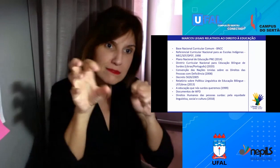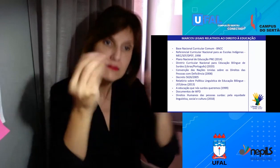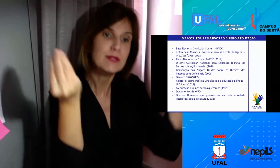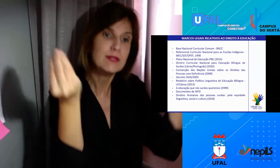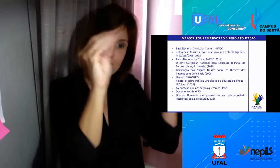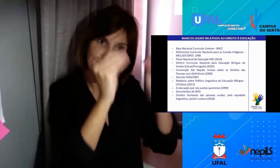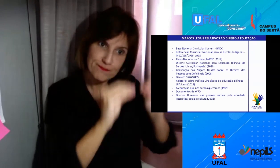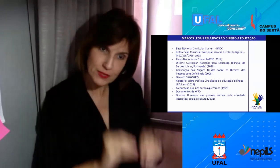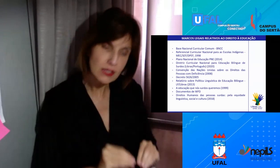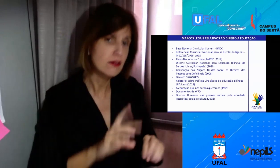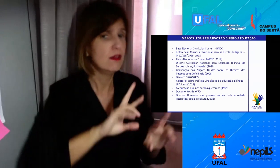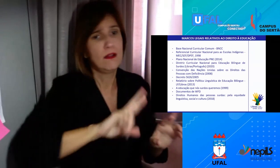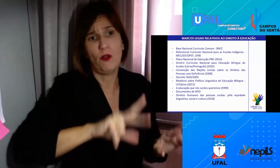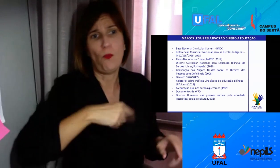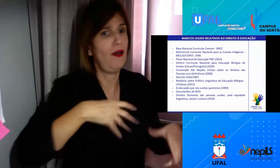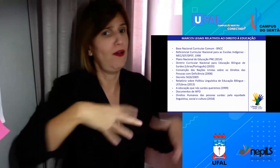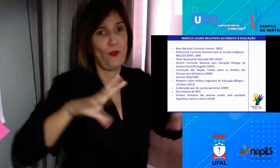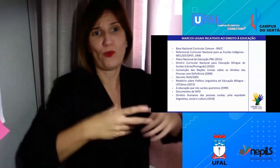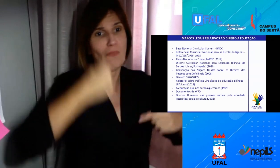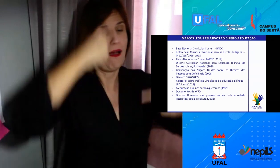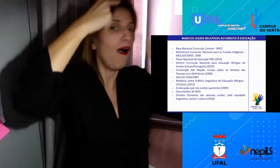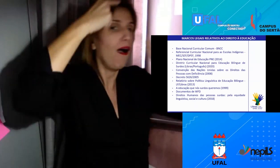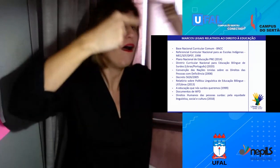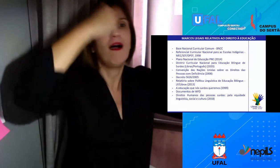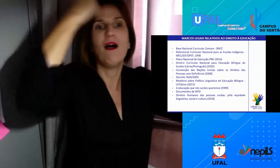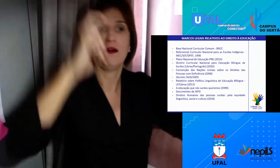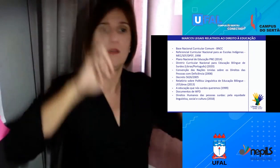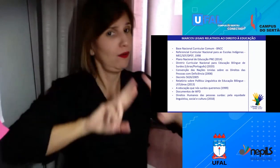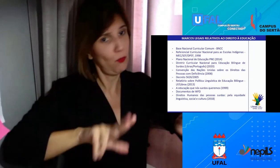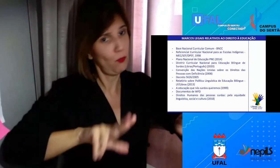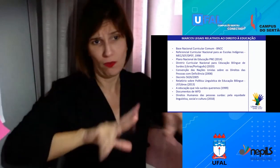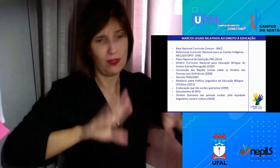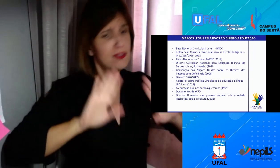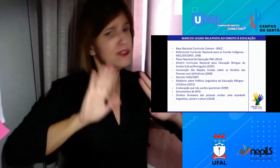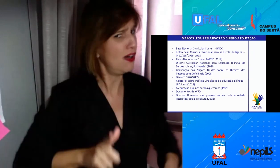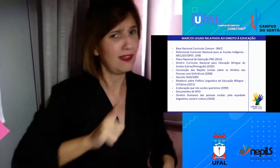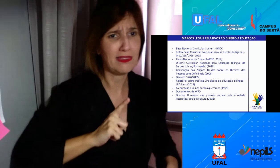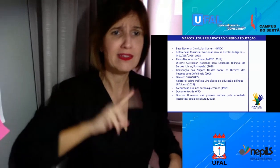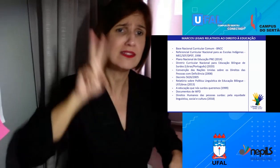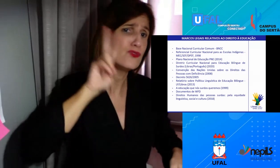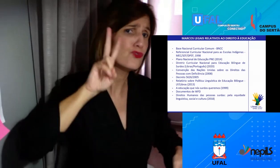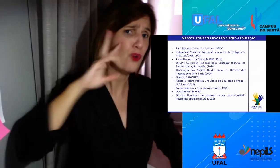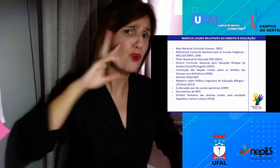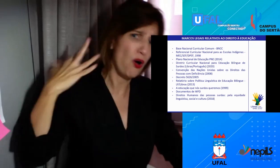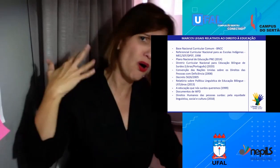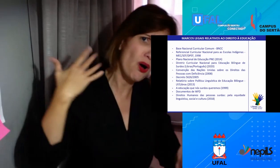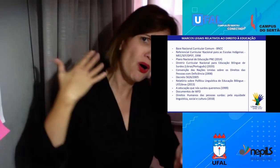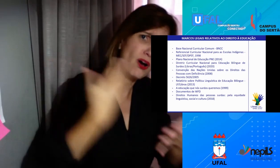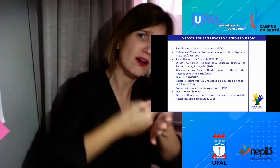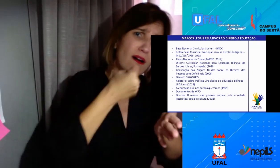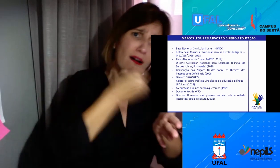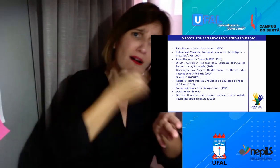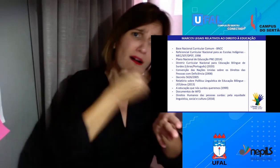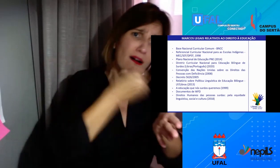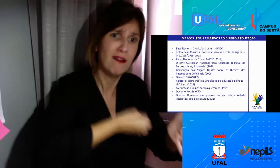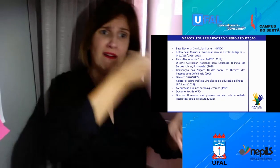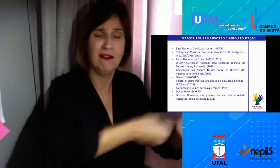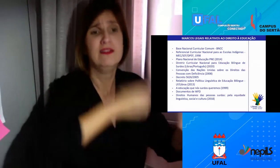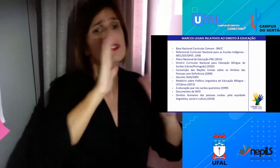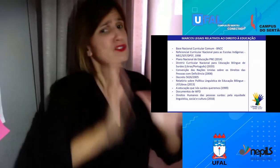da Convenção das Nações Unidas sobre o Direito das Pessoas com Deficiência. Então, esse documento, ele não vem de